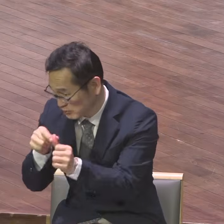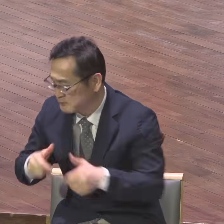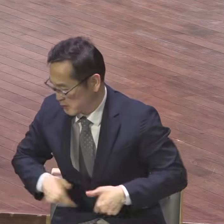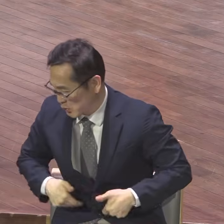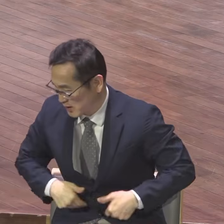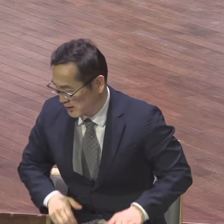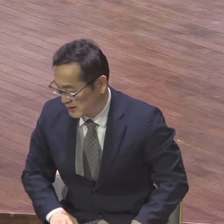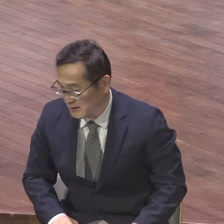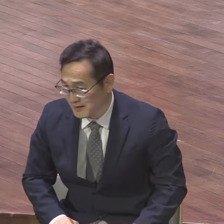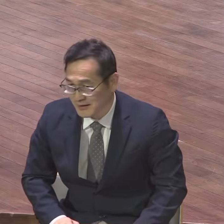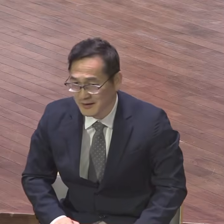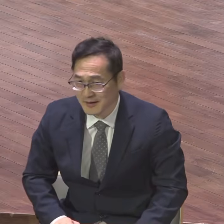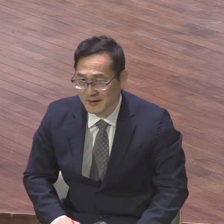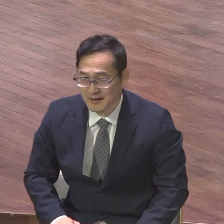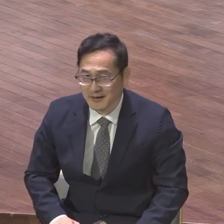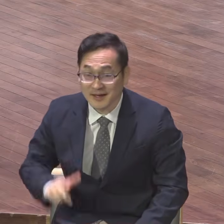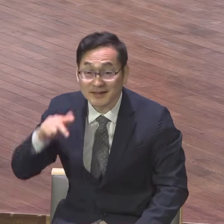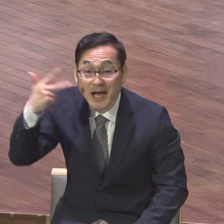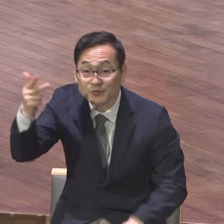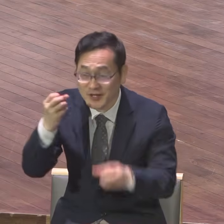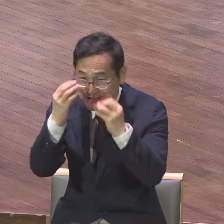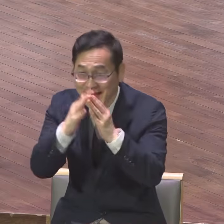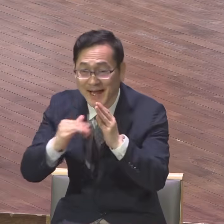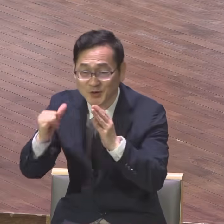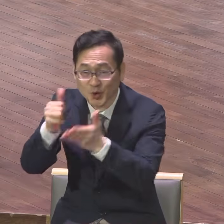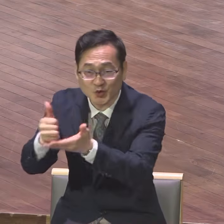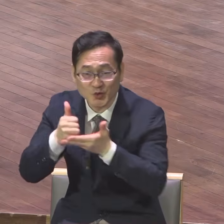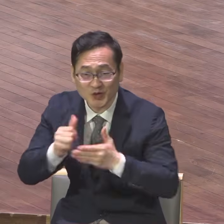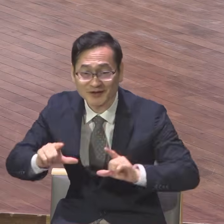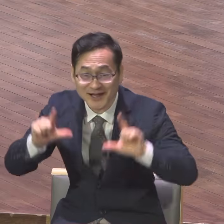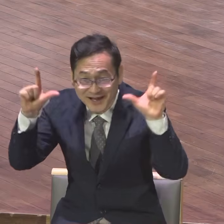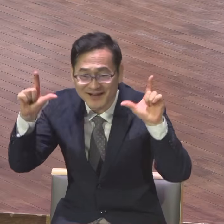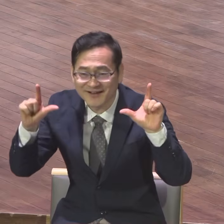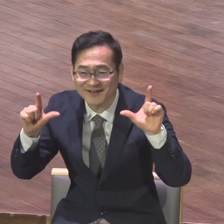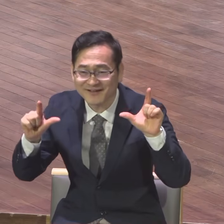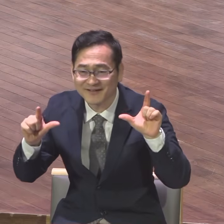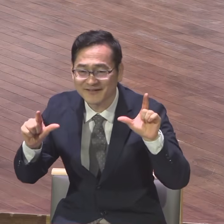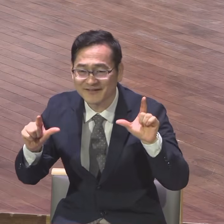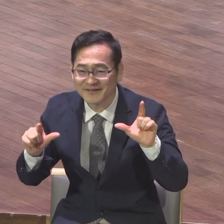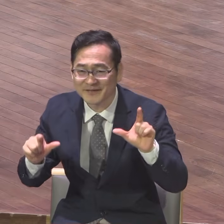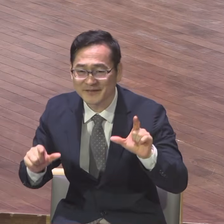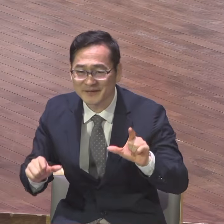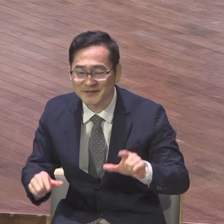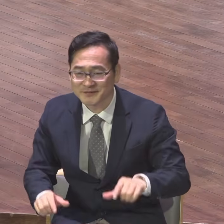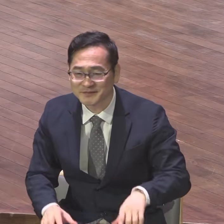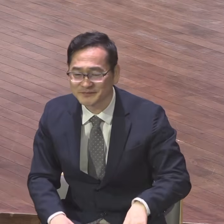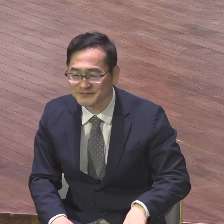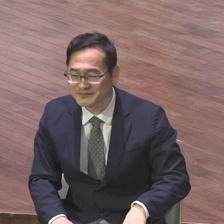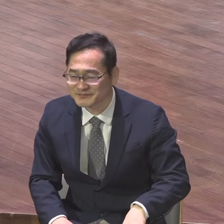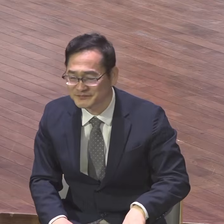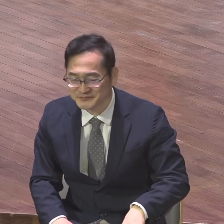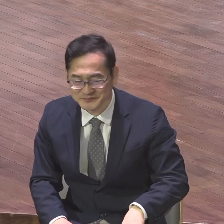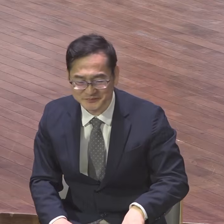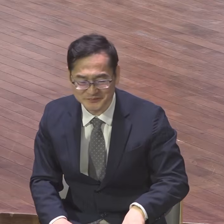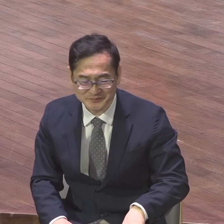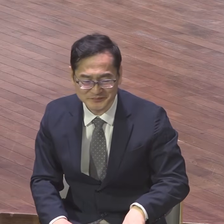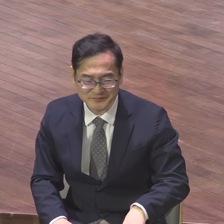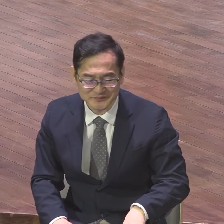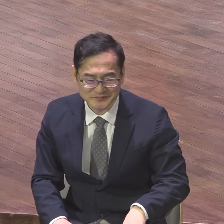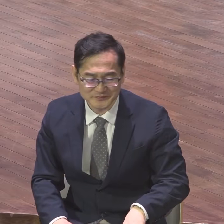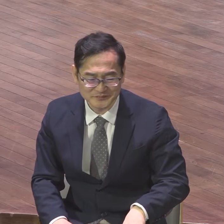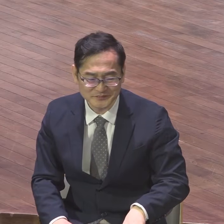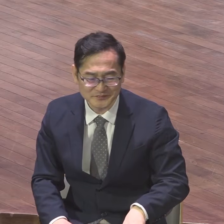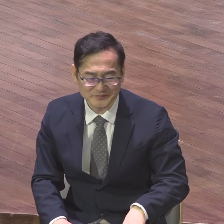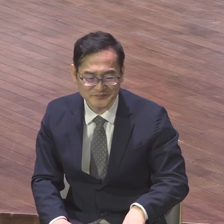주일이 세가족 초청 주일입니다. 한 주간만이라도 지금까지 관심이 없다. 나 영혼 구원 교회가 나